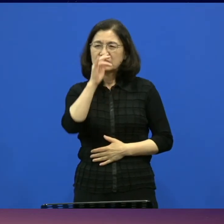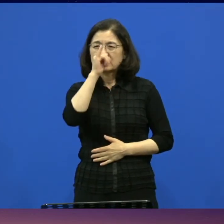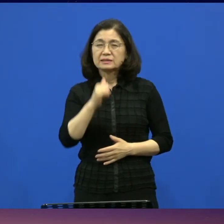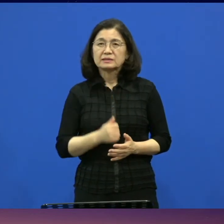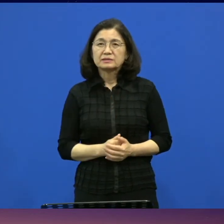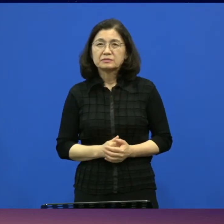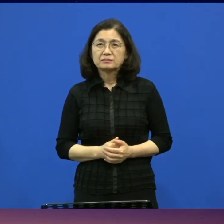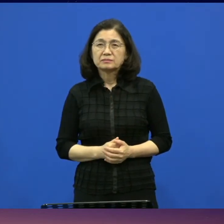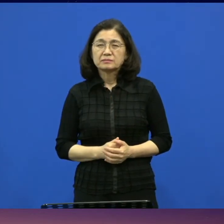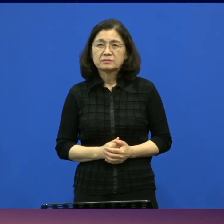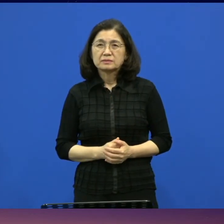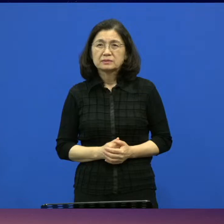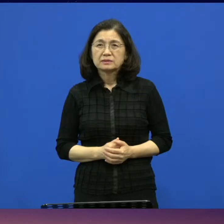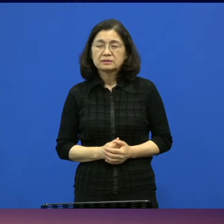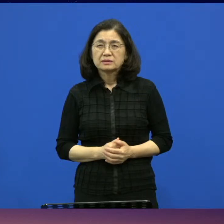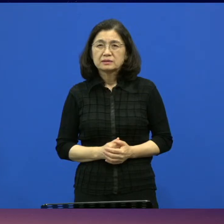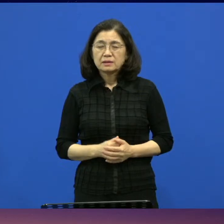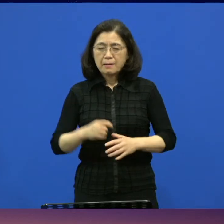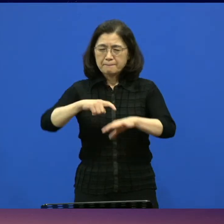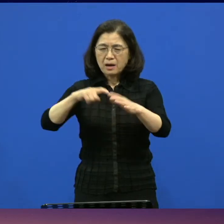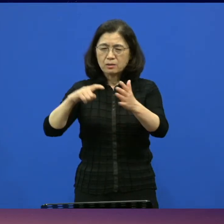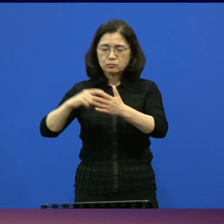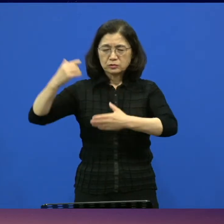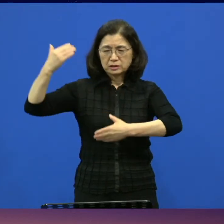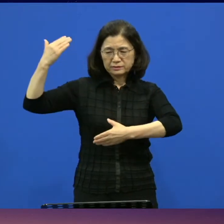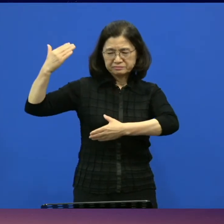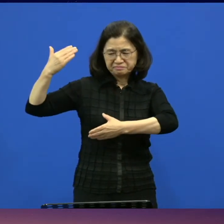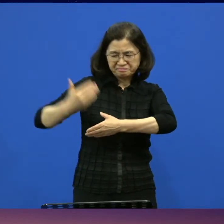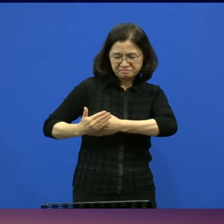뭔가 묶여 있고 뭔가 닫혀 있고.